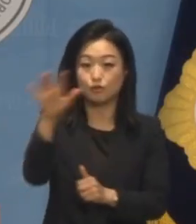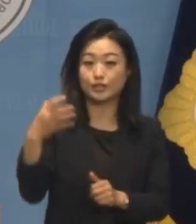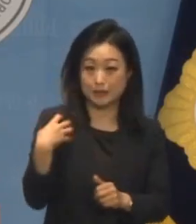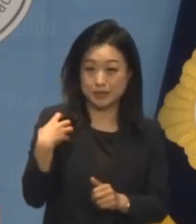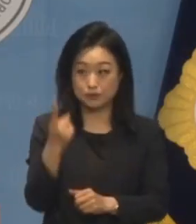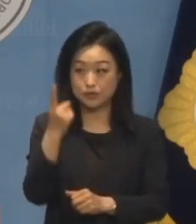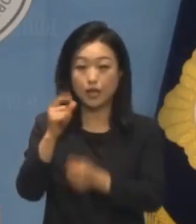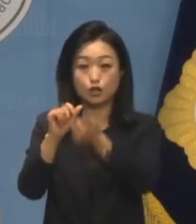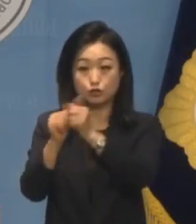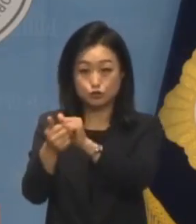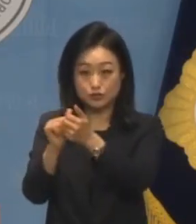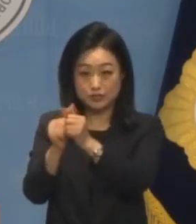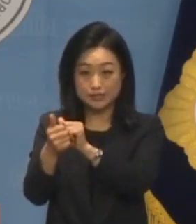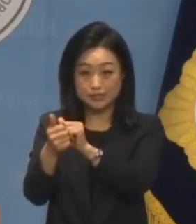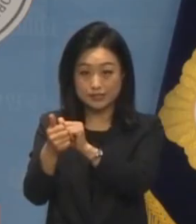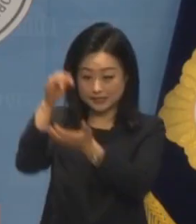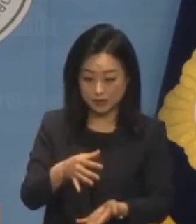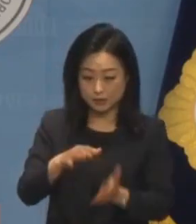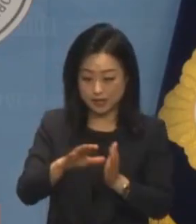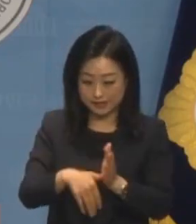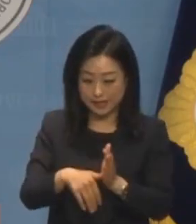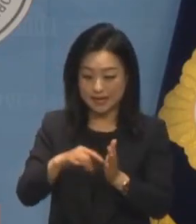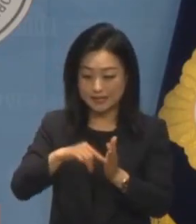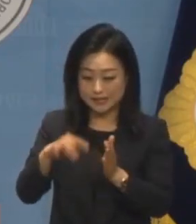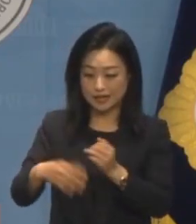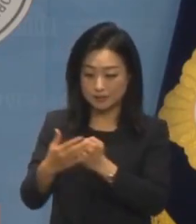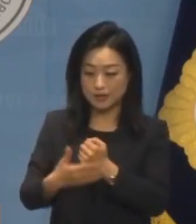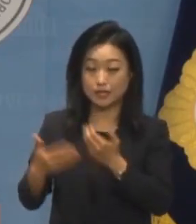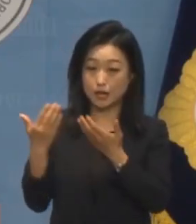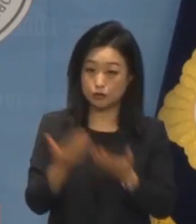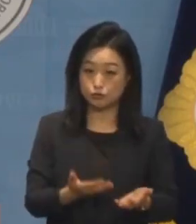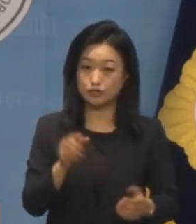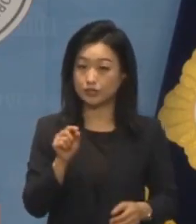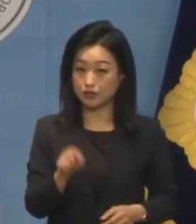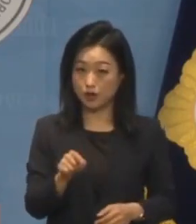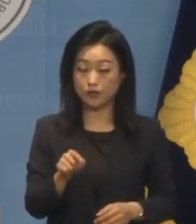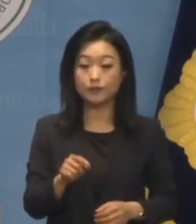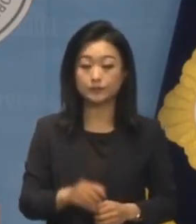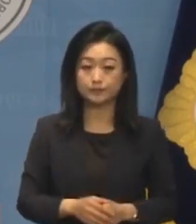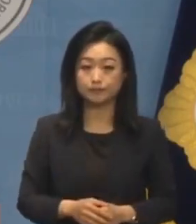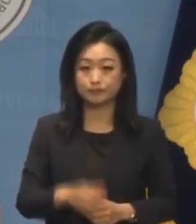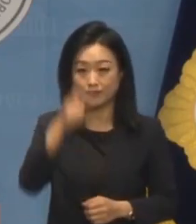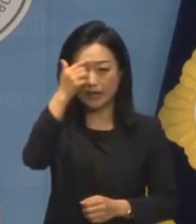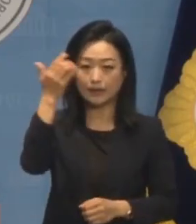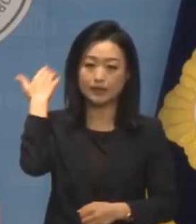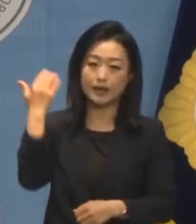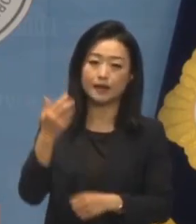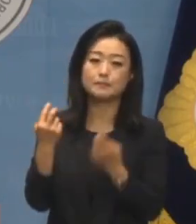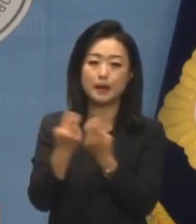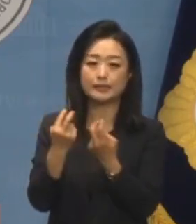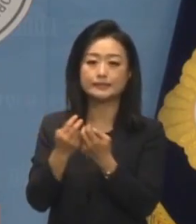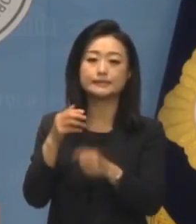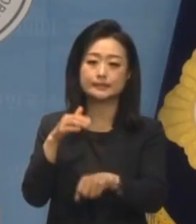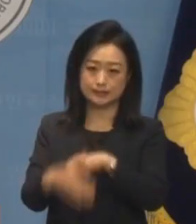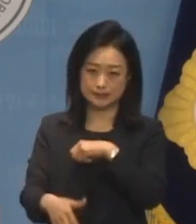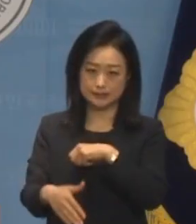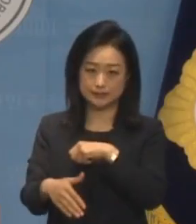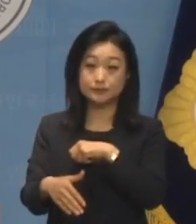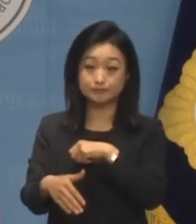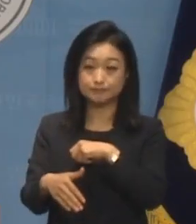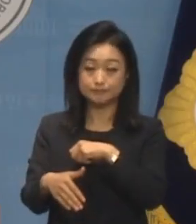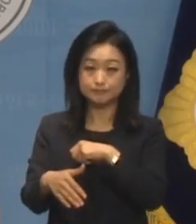상속할 때도 을 줄여 성계를 지원해야 한다는 것은 전근대적이고 후진적인 지배